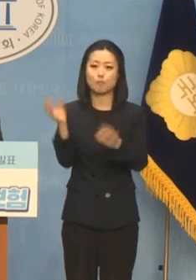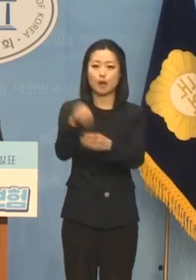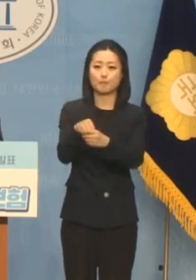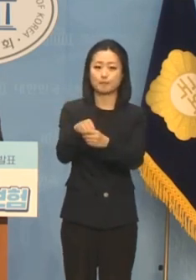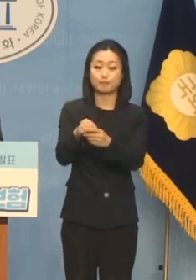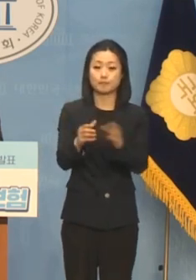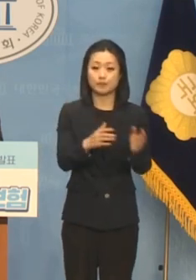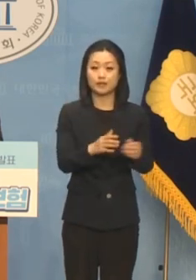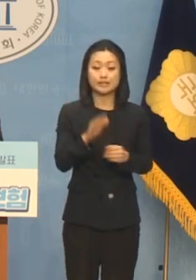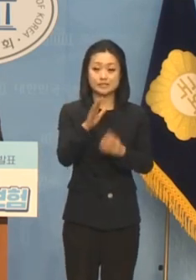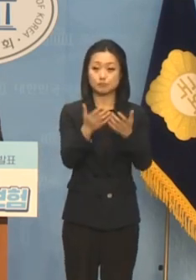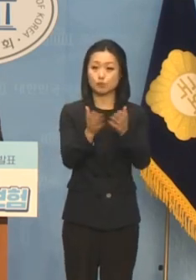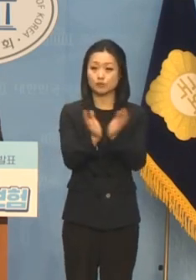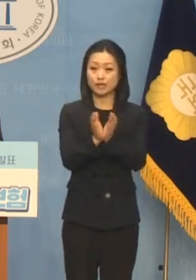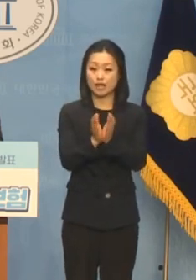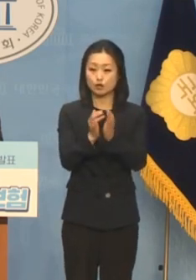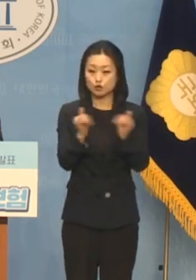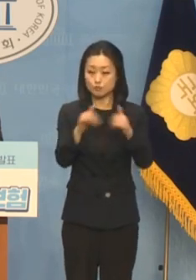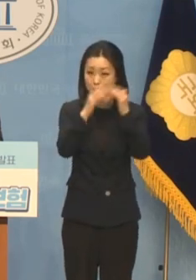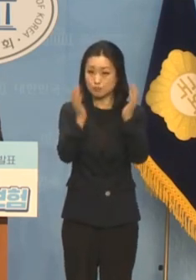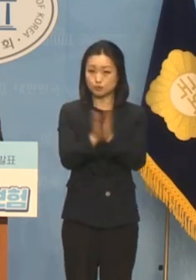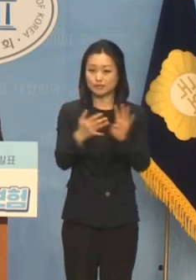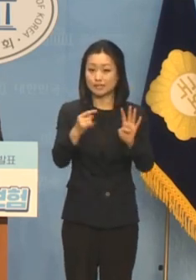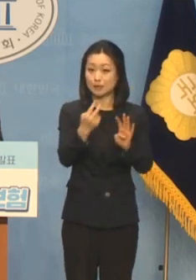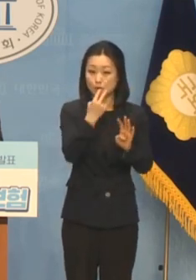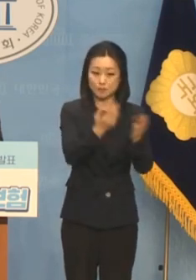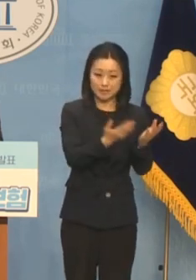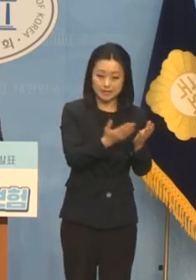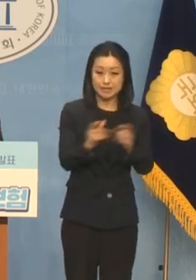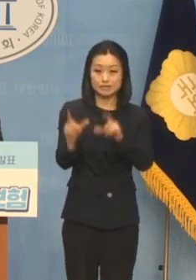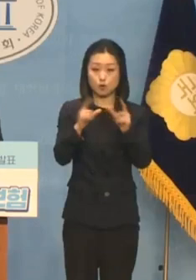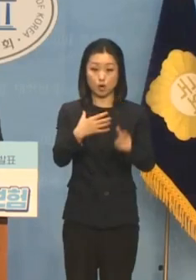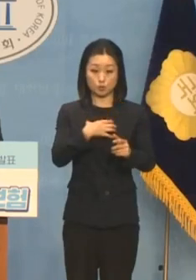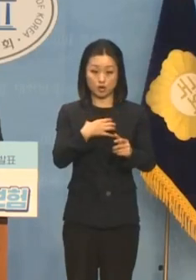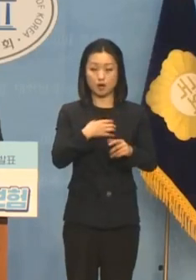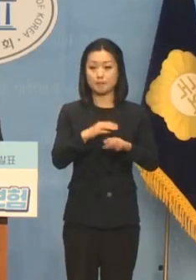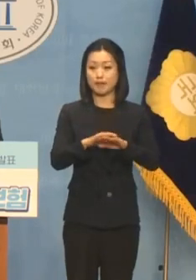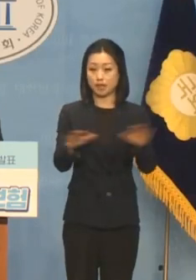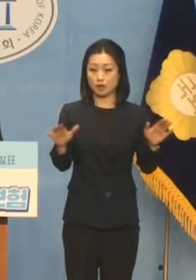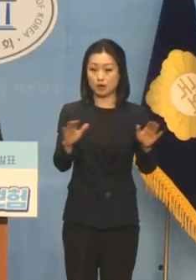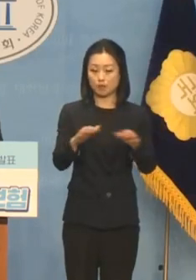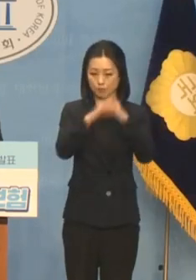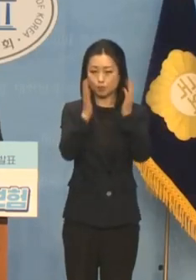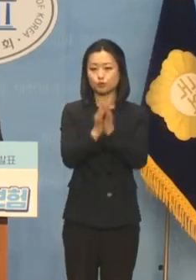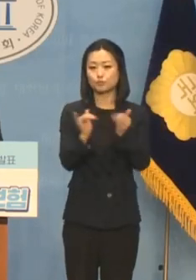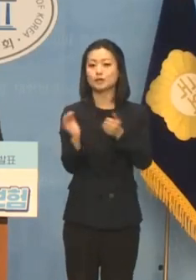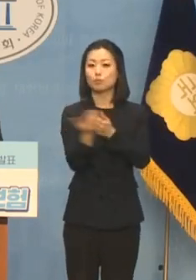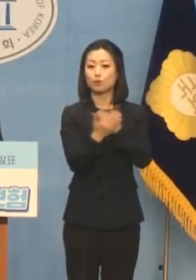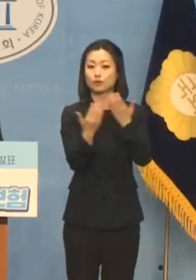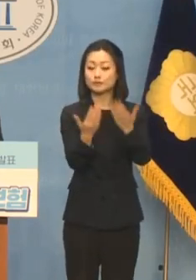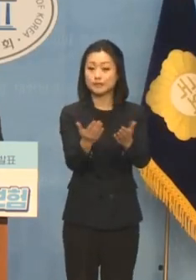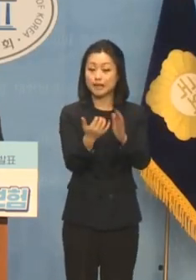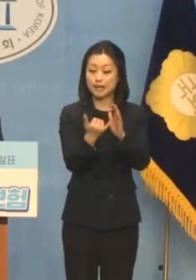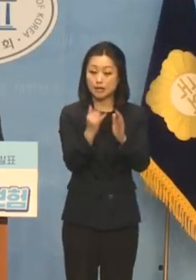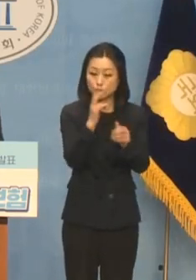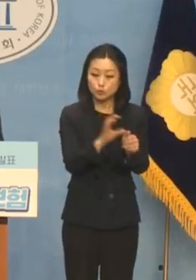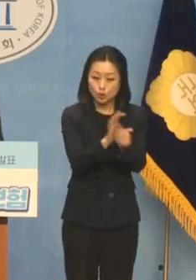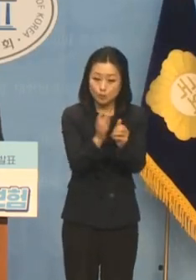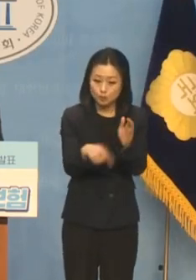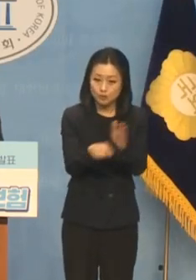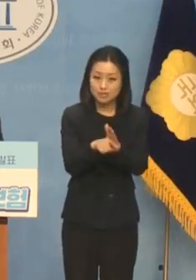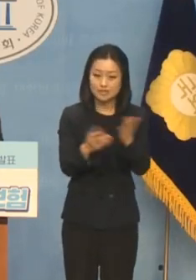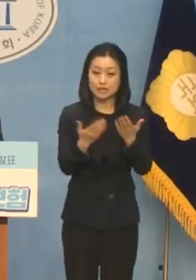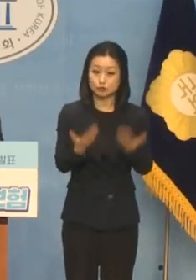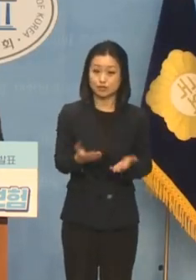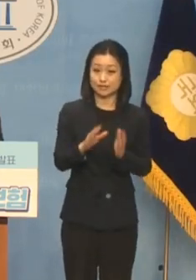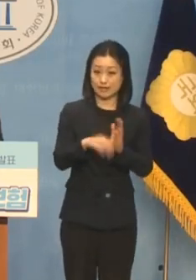진보당의 전국민 4대 보험은 일과 생활의 모든 위험으로부터 안전하도록 보호합니다. 가족을 돌보기 위해 일을